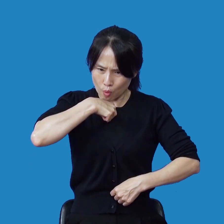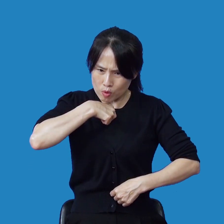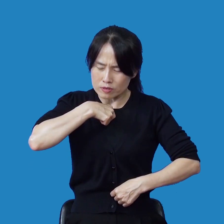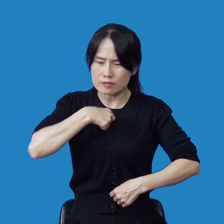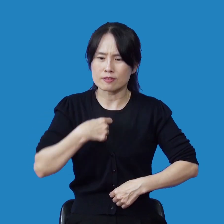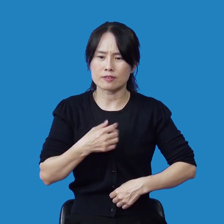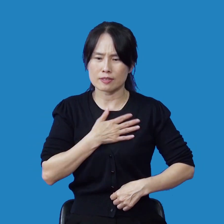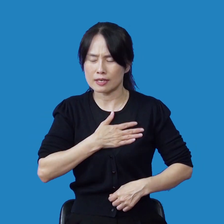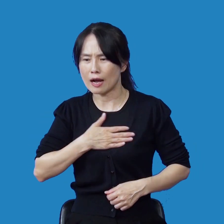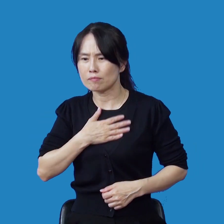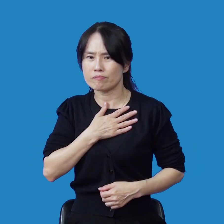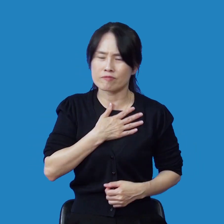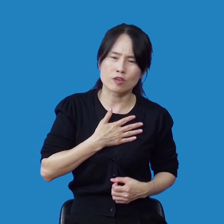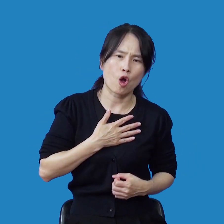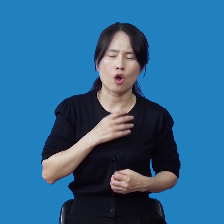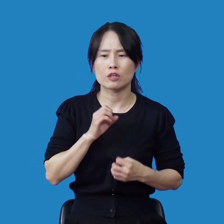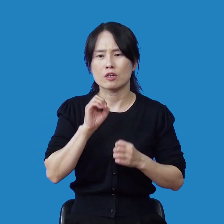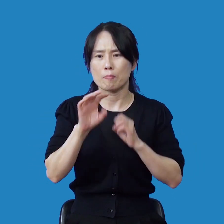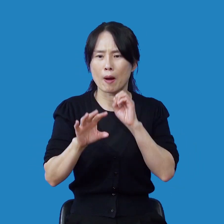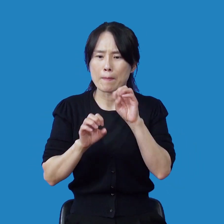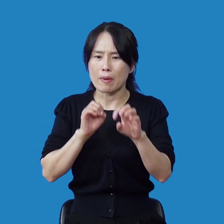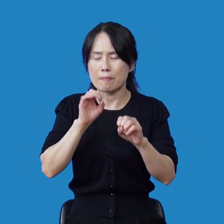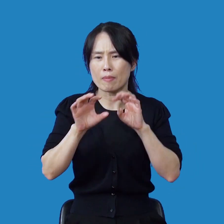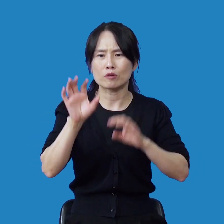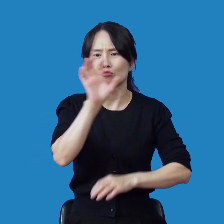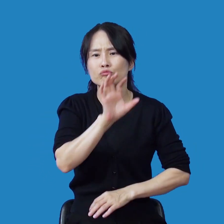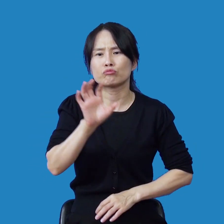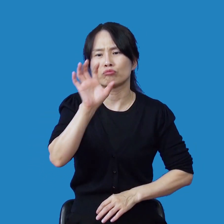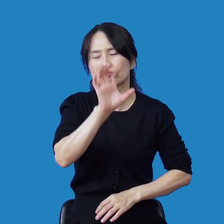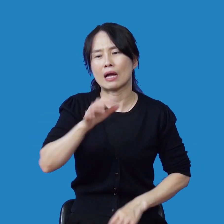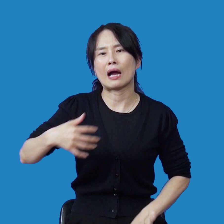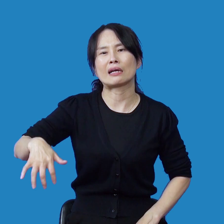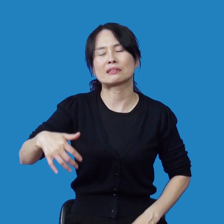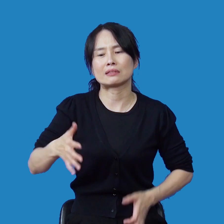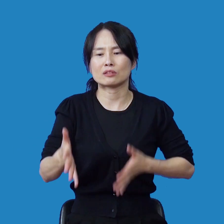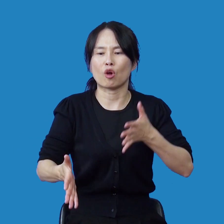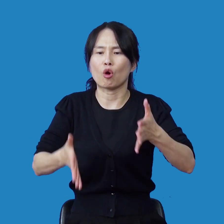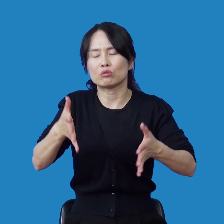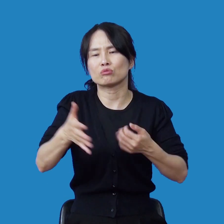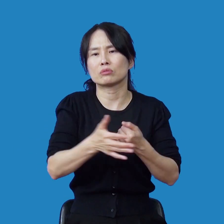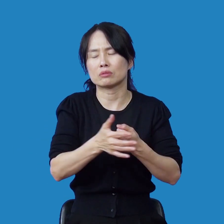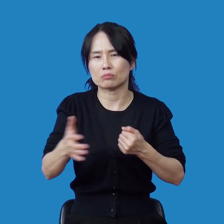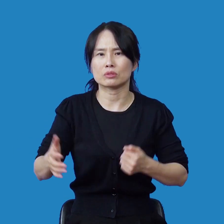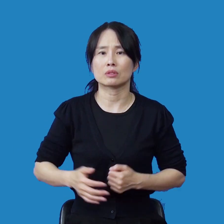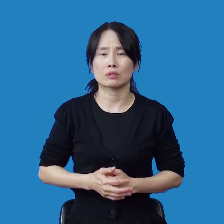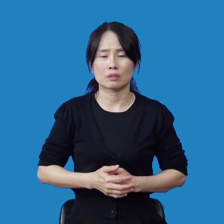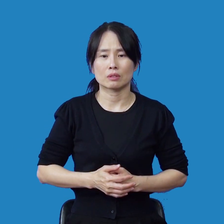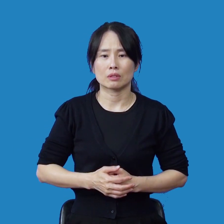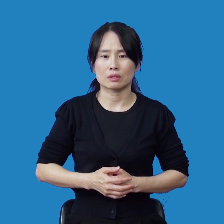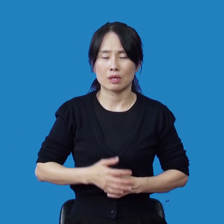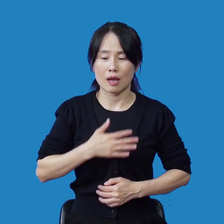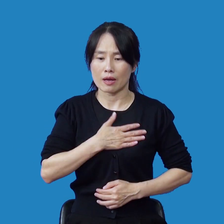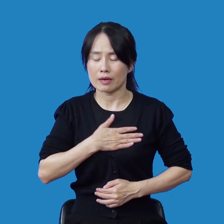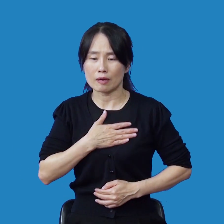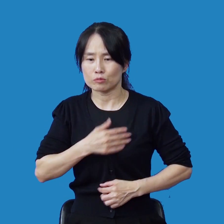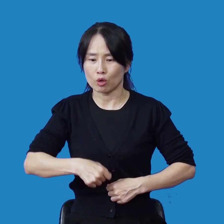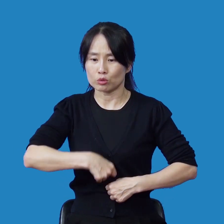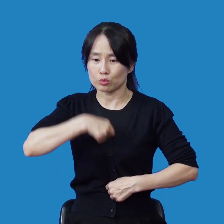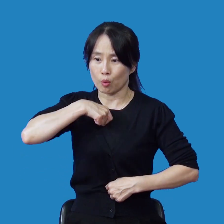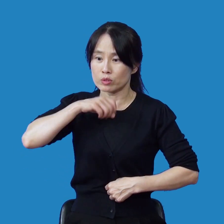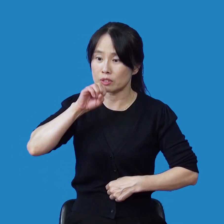감정을 내어놓고 얘기하는 그런 훈련이 되어 있지 않습니다. 또 그렇게 감정을 내놓고 얘기를 할 때